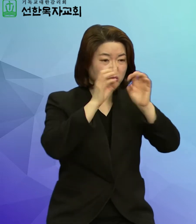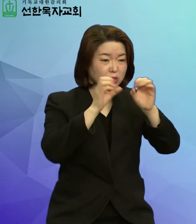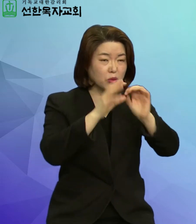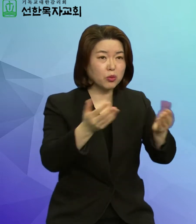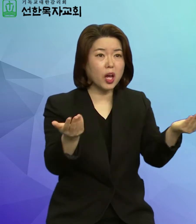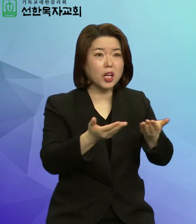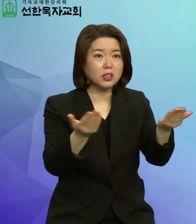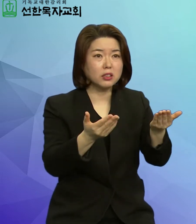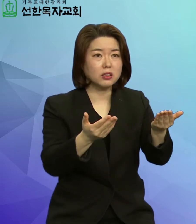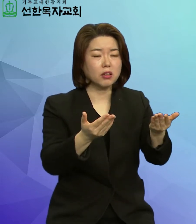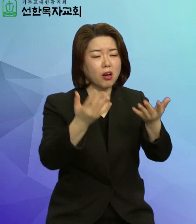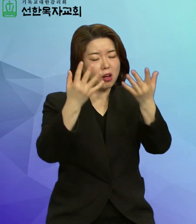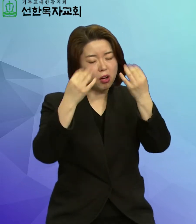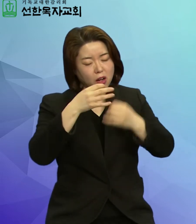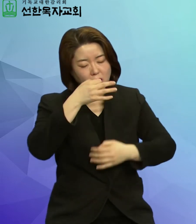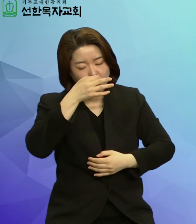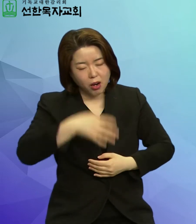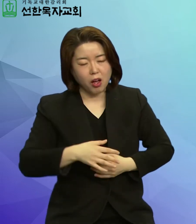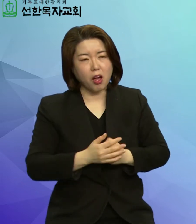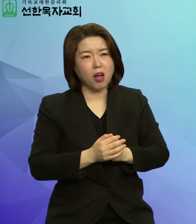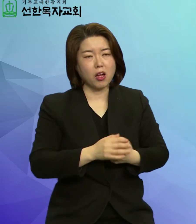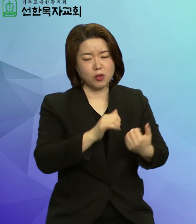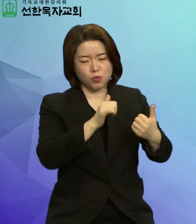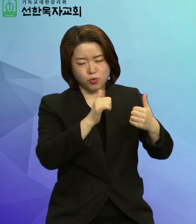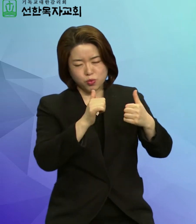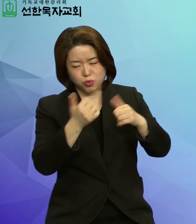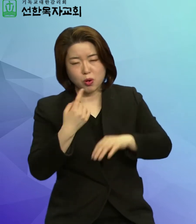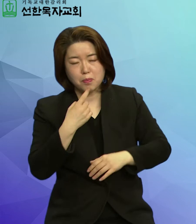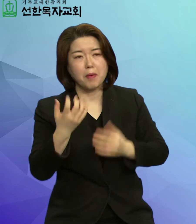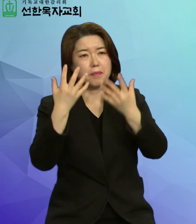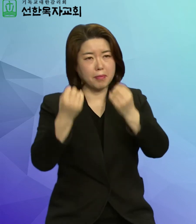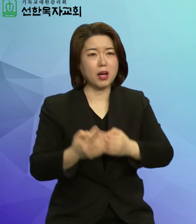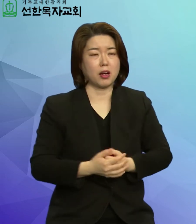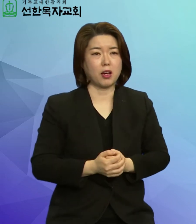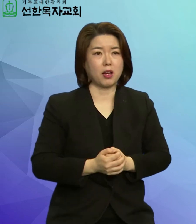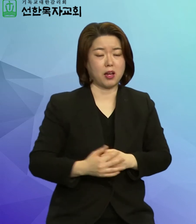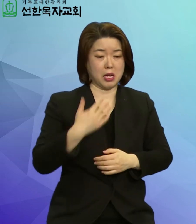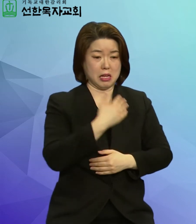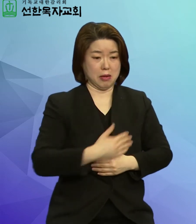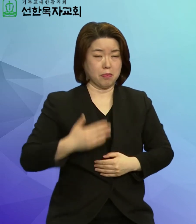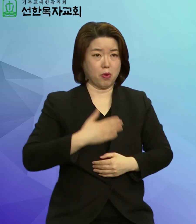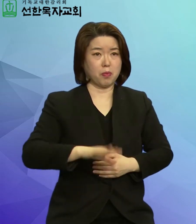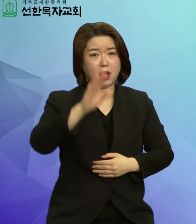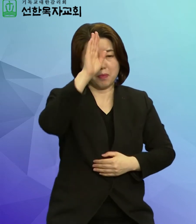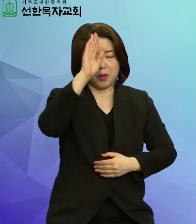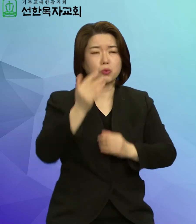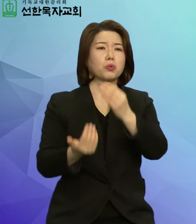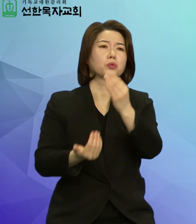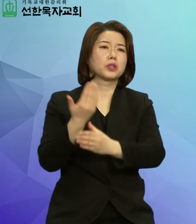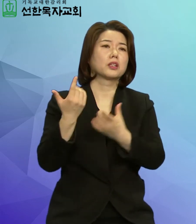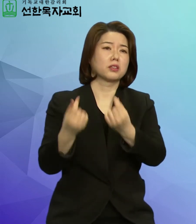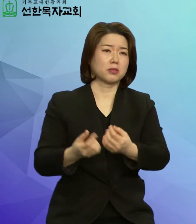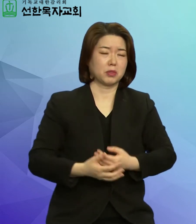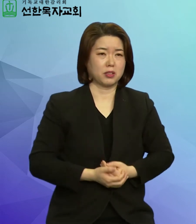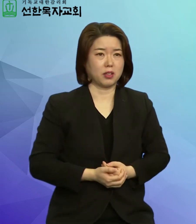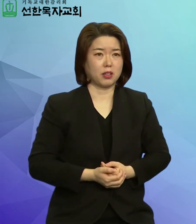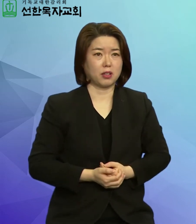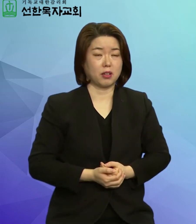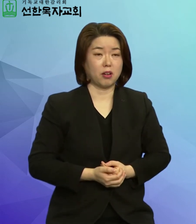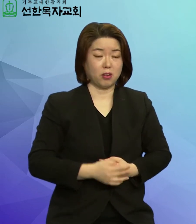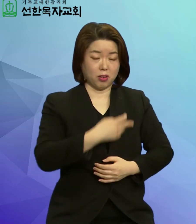개척하고 전도하는 일이 얼마나 힘든지 죽을 고비를 수도 없이 넘기고 몸에 질병도